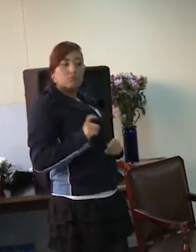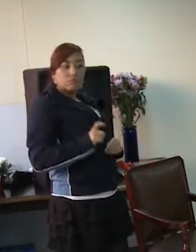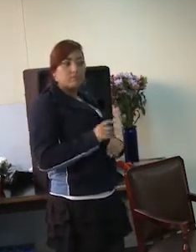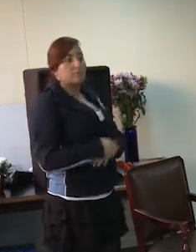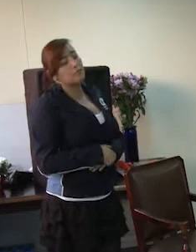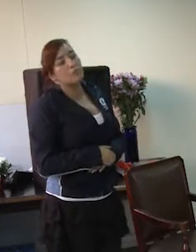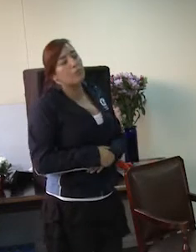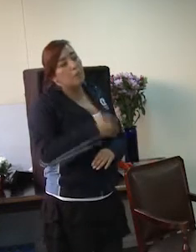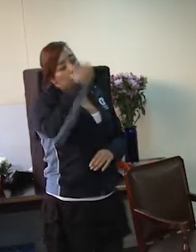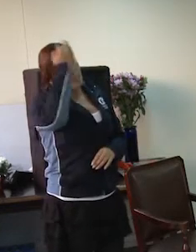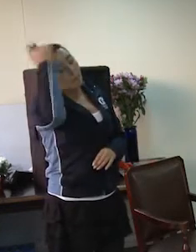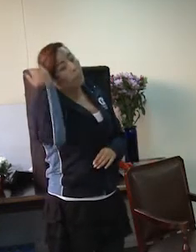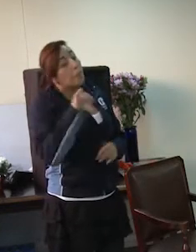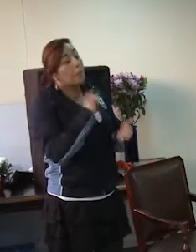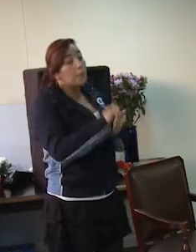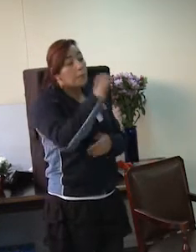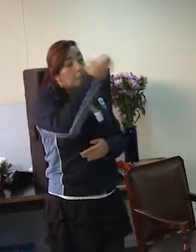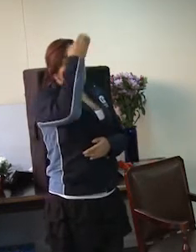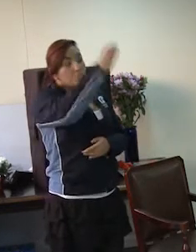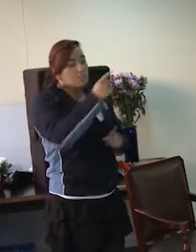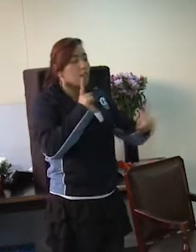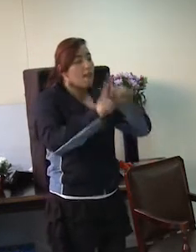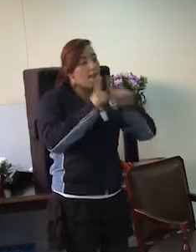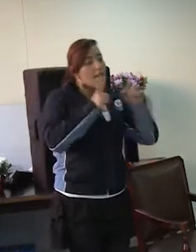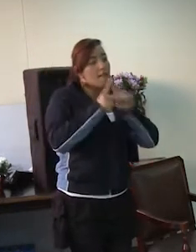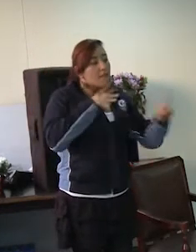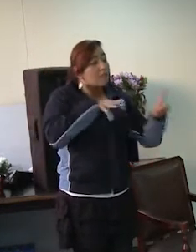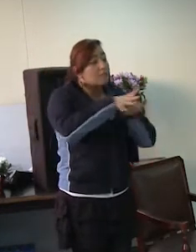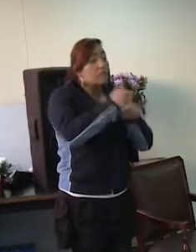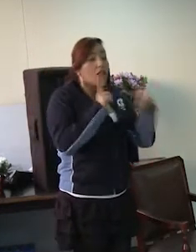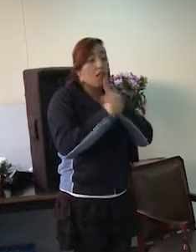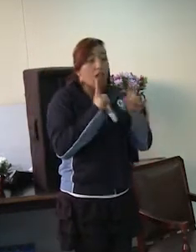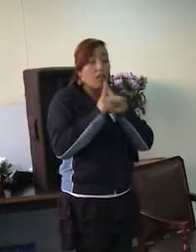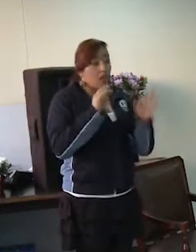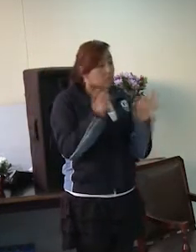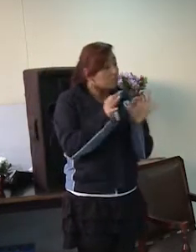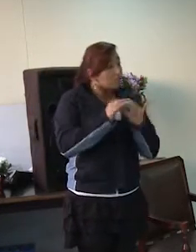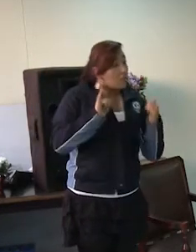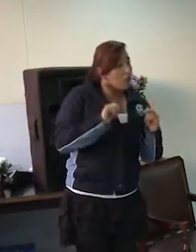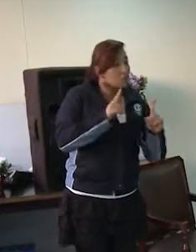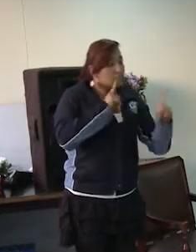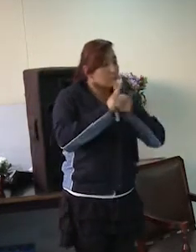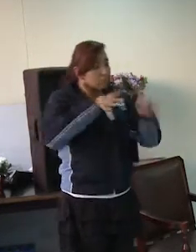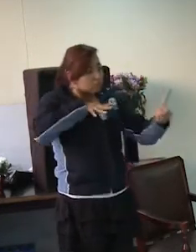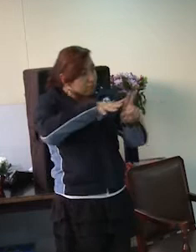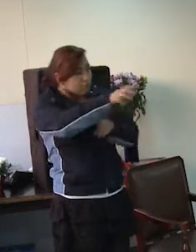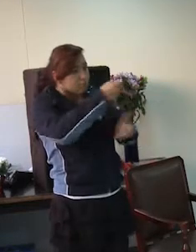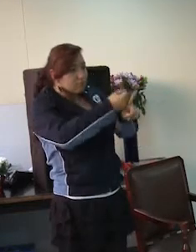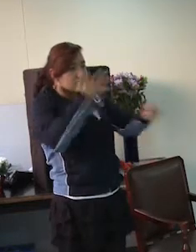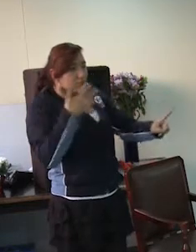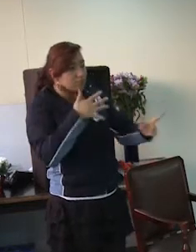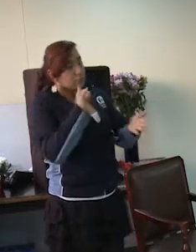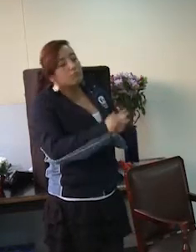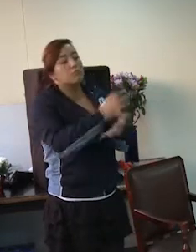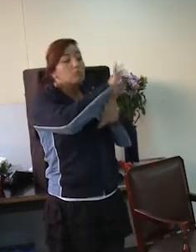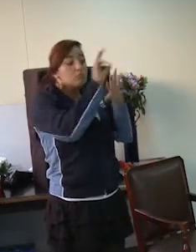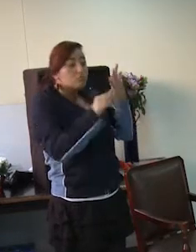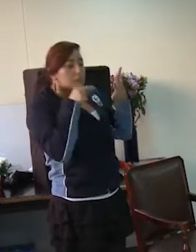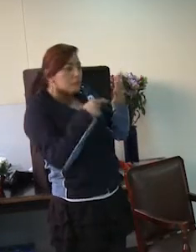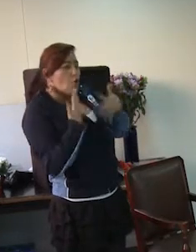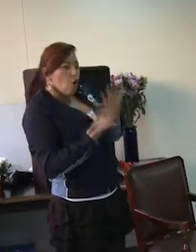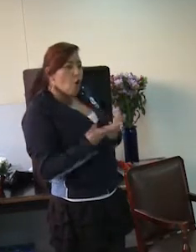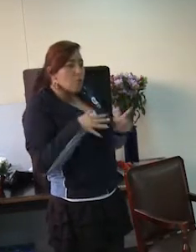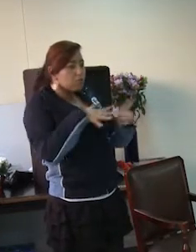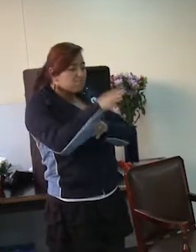un conocimiento que dialogue con otros y que a la vez trascienda el diálogo. Revestir nuestra práctica de coherencia y disciplina en una